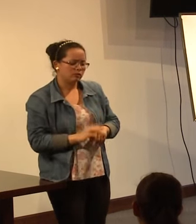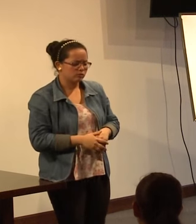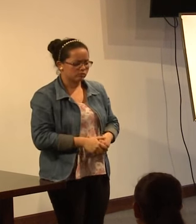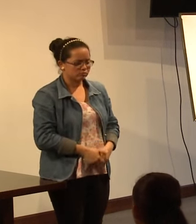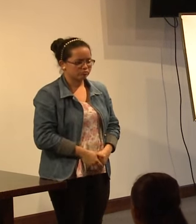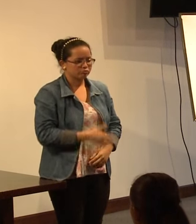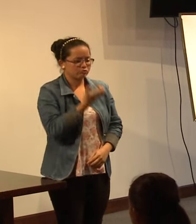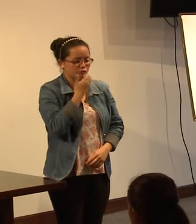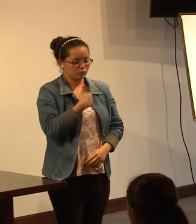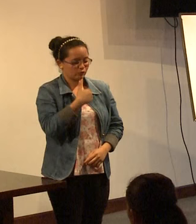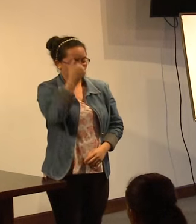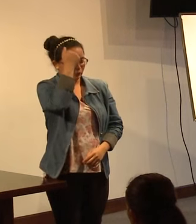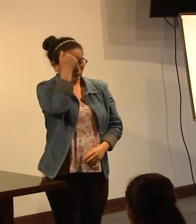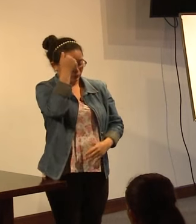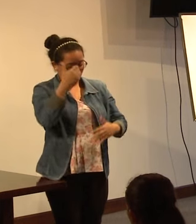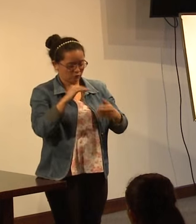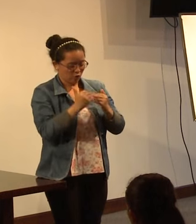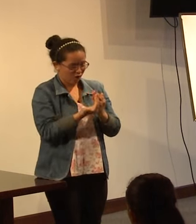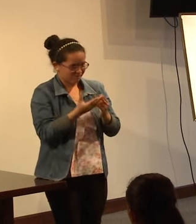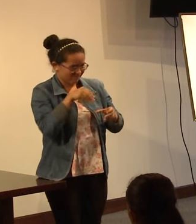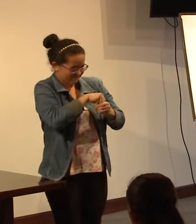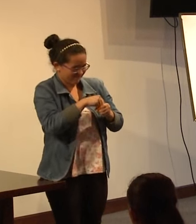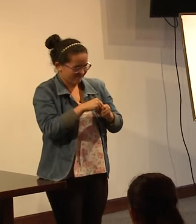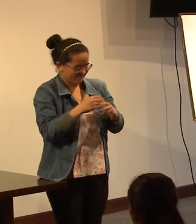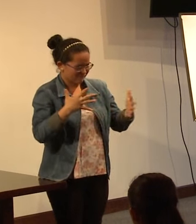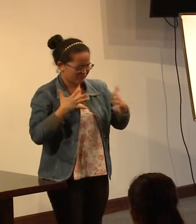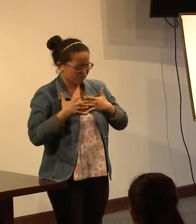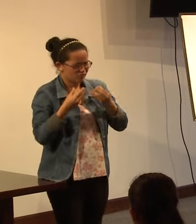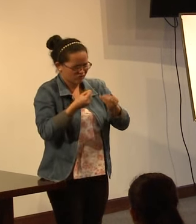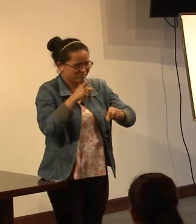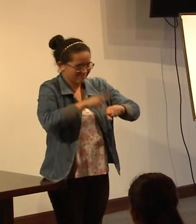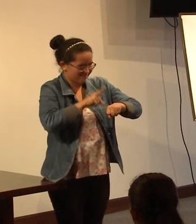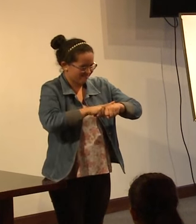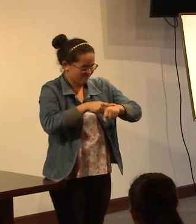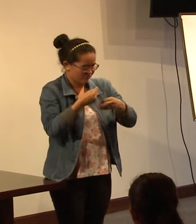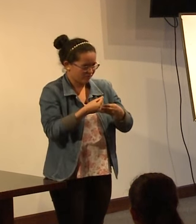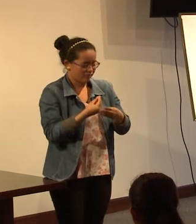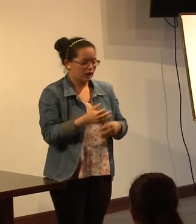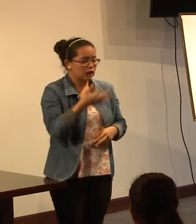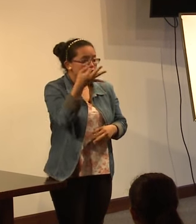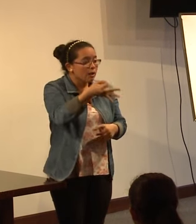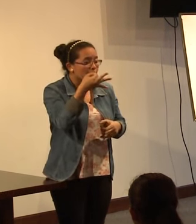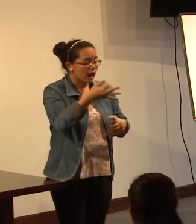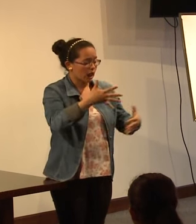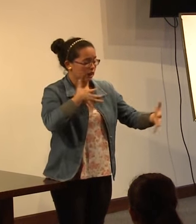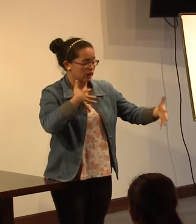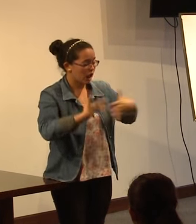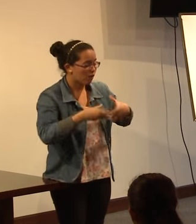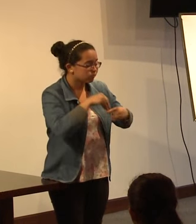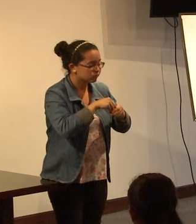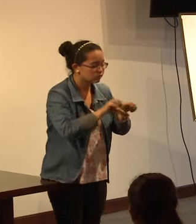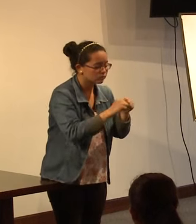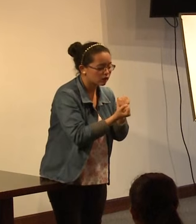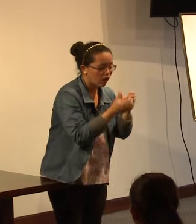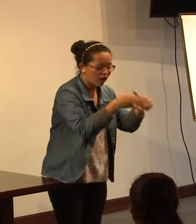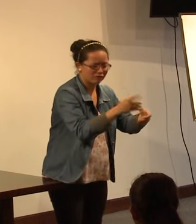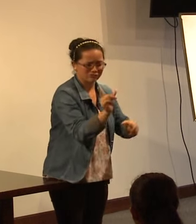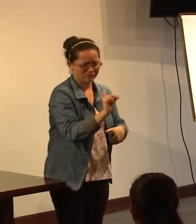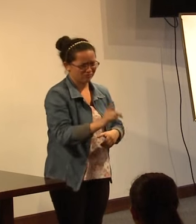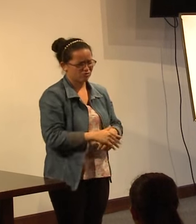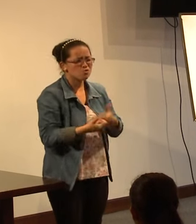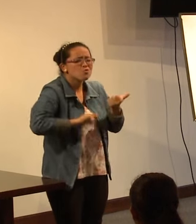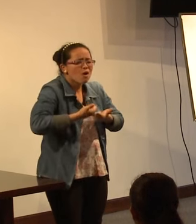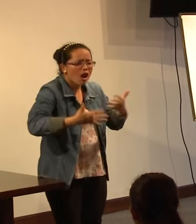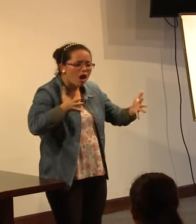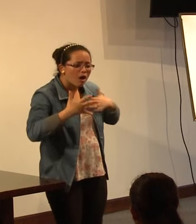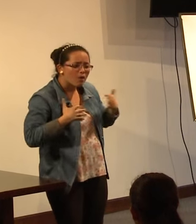por ejemplo, si yo soy profesor de teatro en un colegio, que lo fui durante mucho tiempo, yo nunca montaba obras de teatro con mis alumnos en clase. La obra de teatro que yo montaba